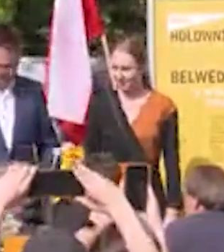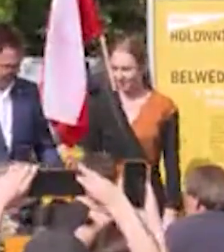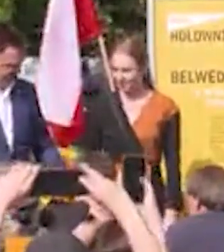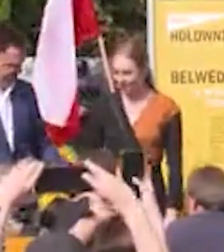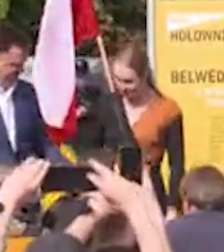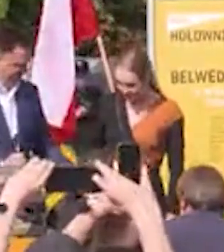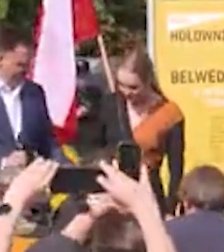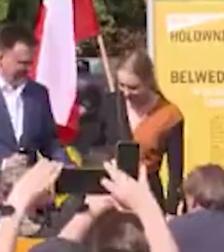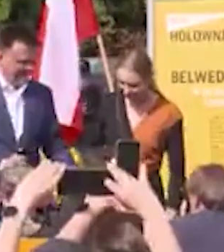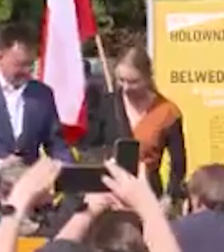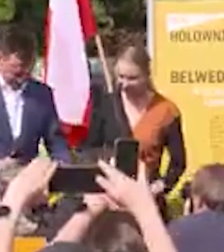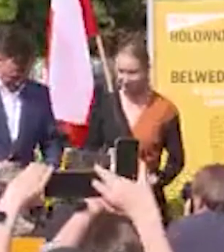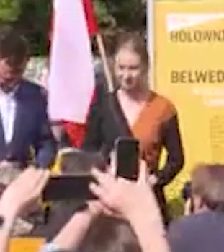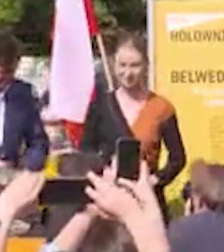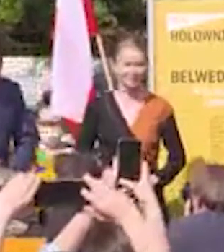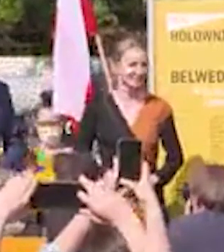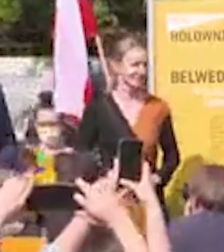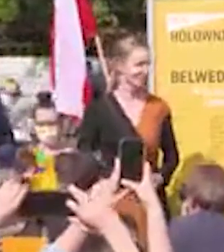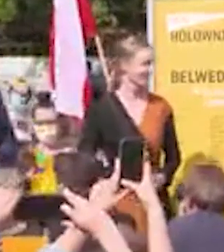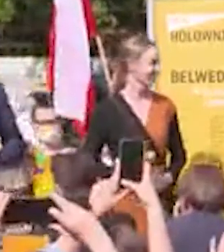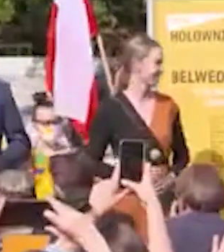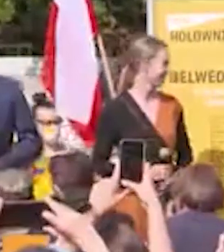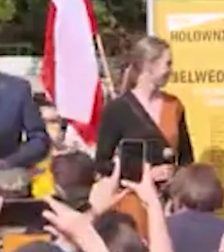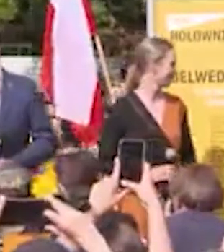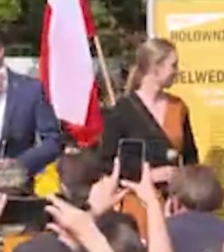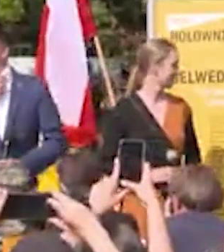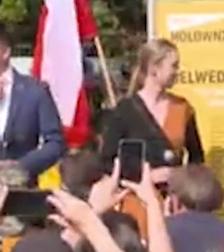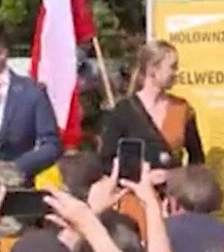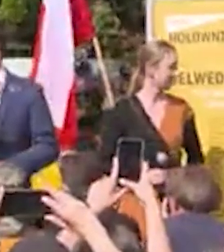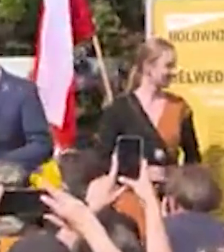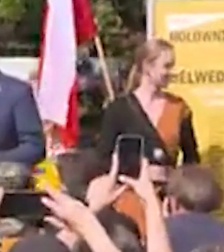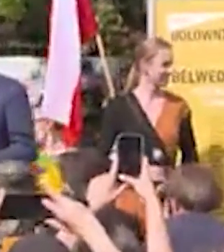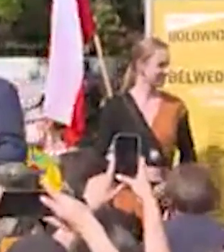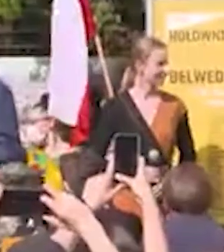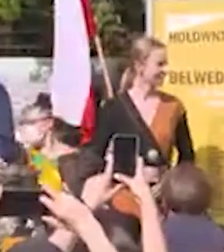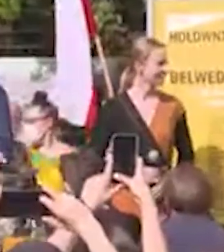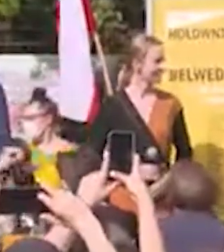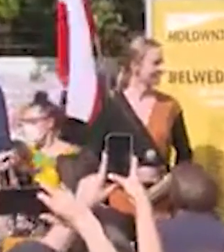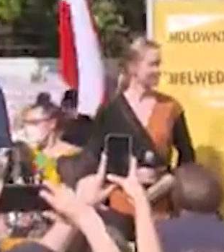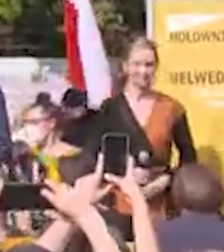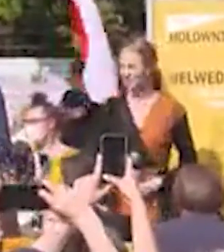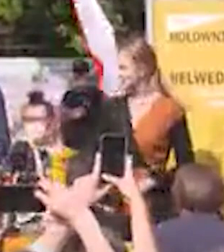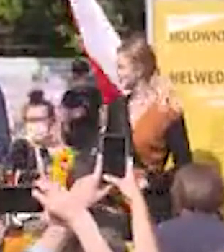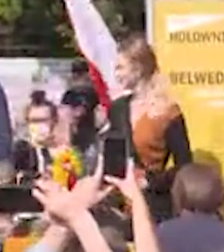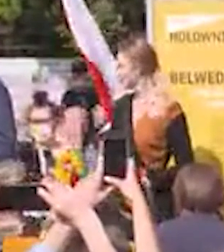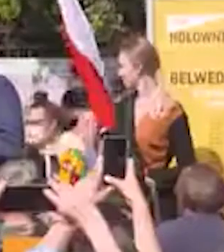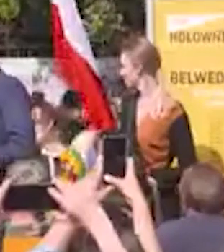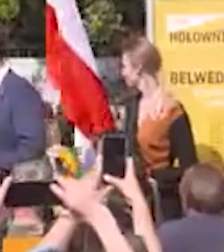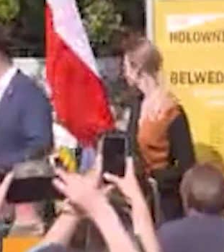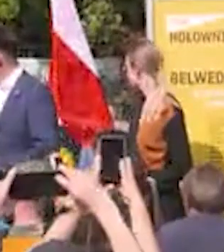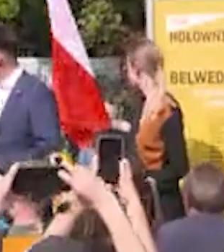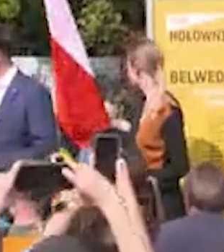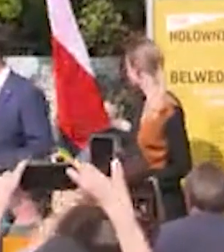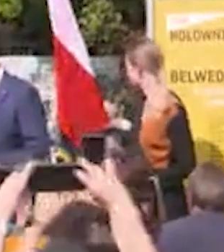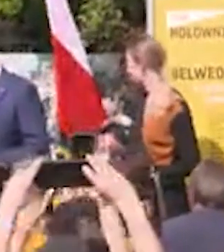to tym razem, drodzy Państwo, zacznę już bardzo, bardzo oficjalnie, bo to jest bardzo oficjalne spotkanie wieńczące kampanię przed